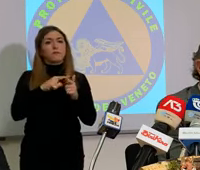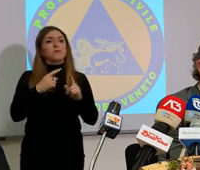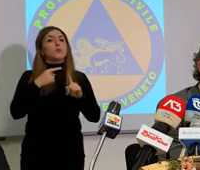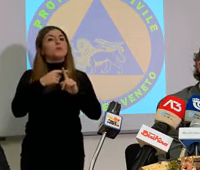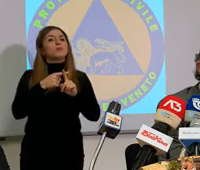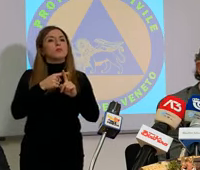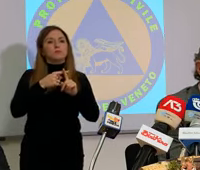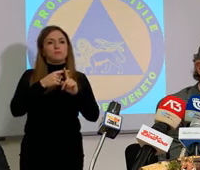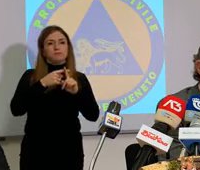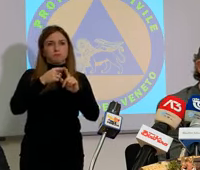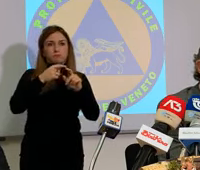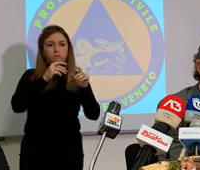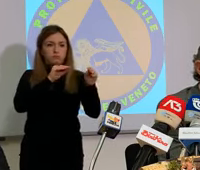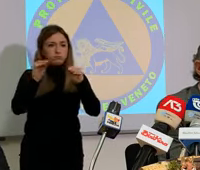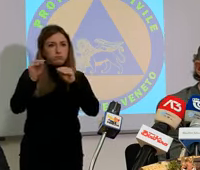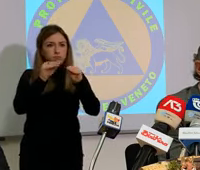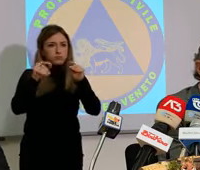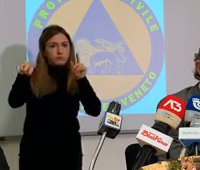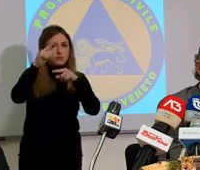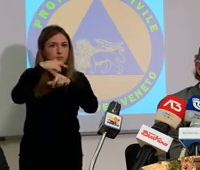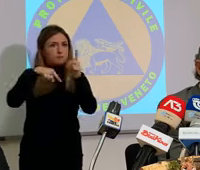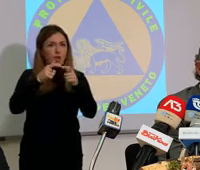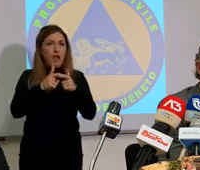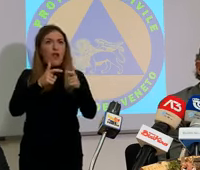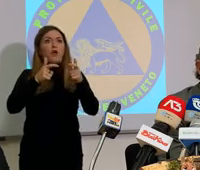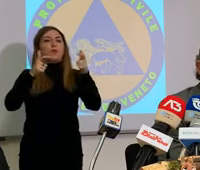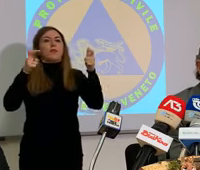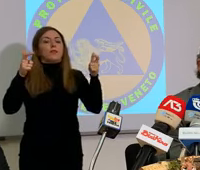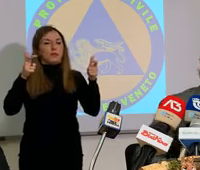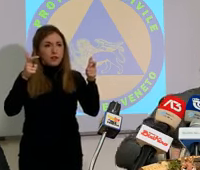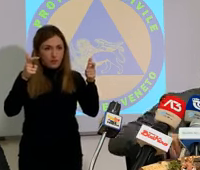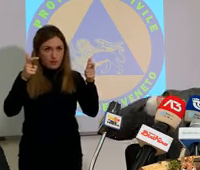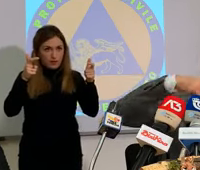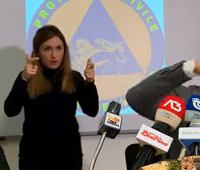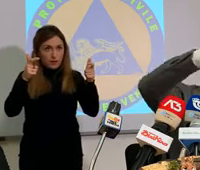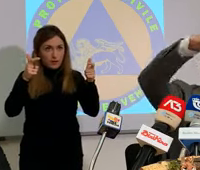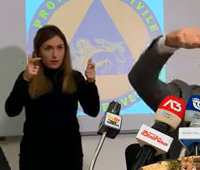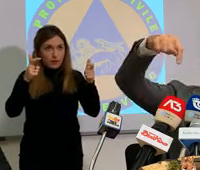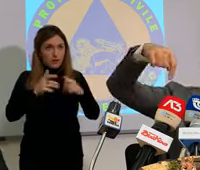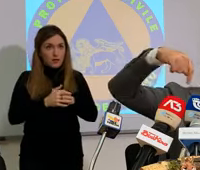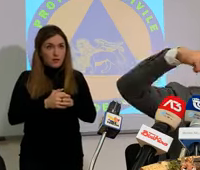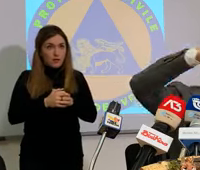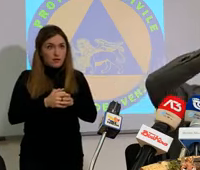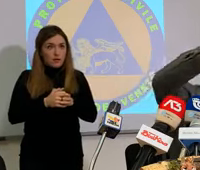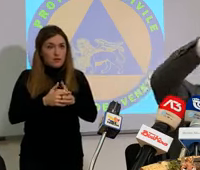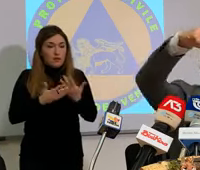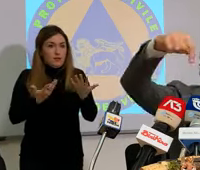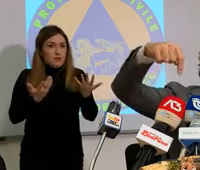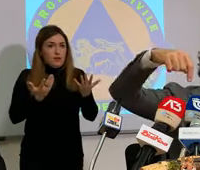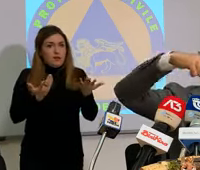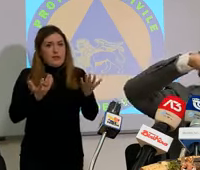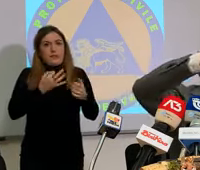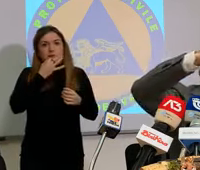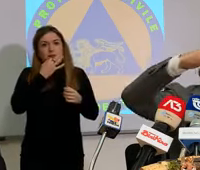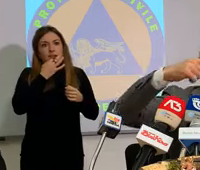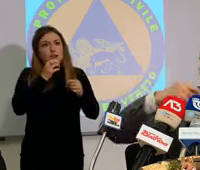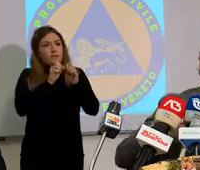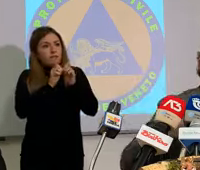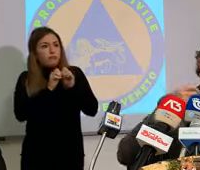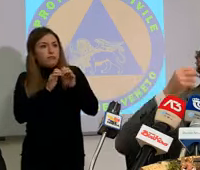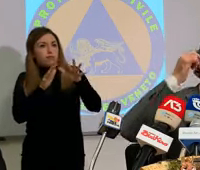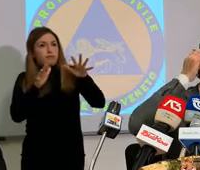aumenteranno e quindi si rischierà di trovare un unico un unico battito bacino epidemiologico in virtù